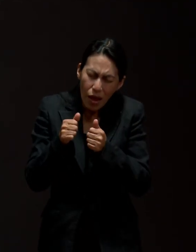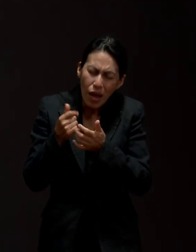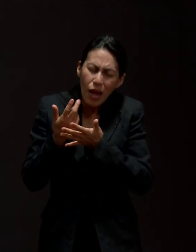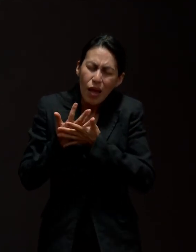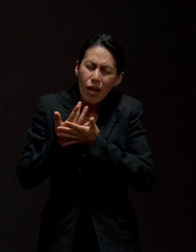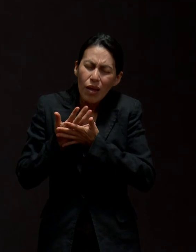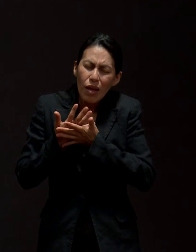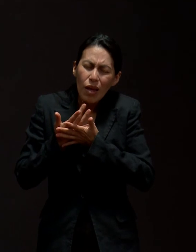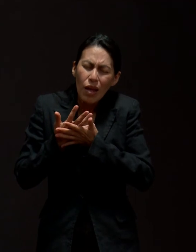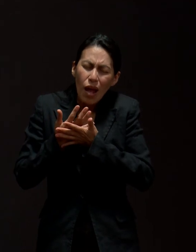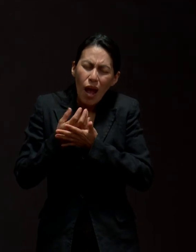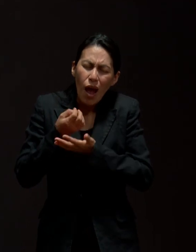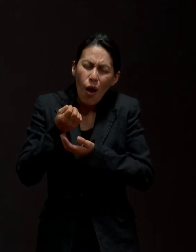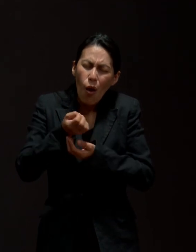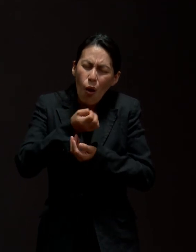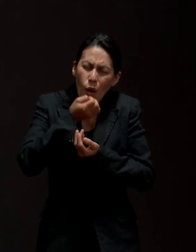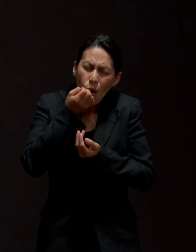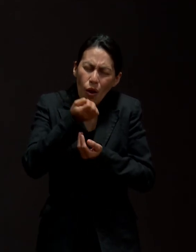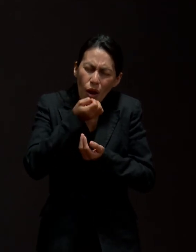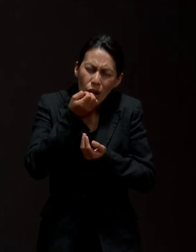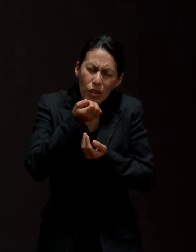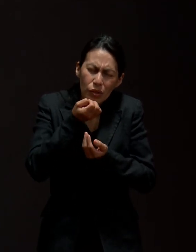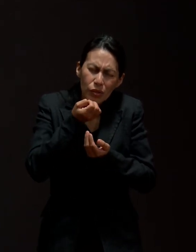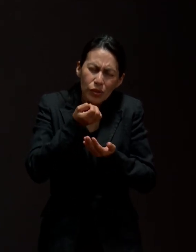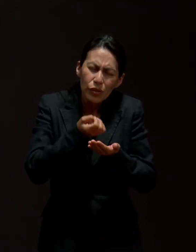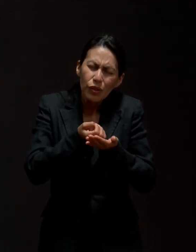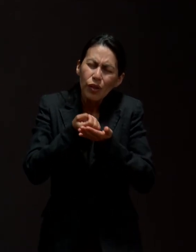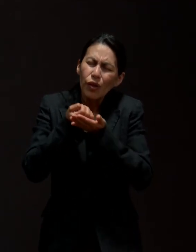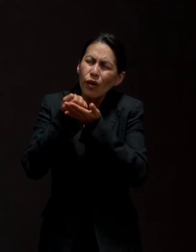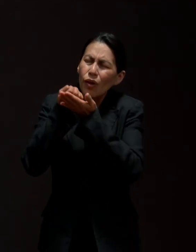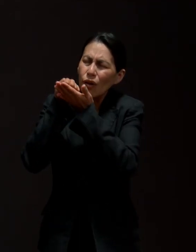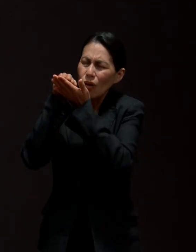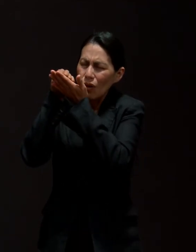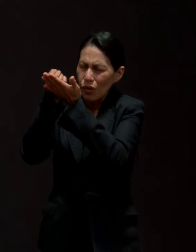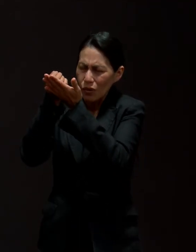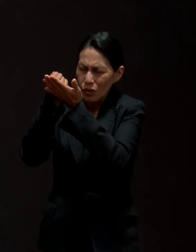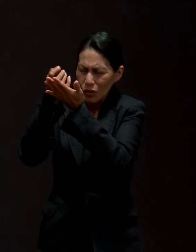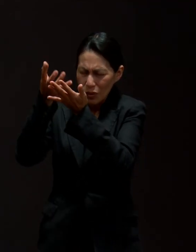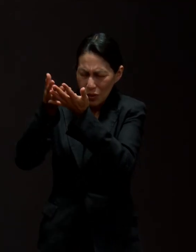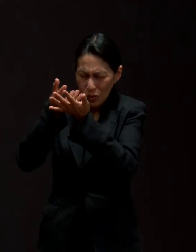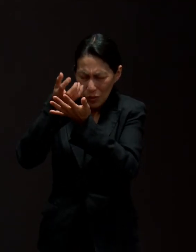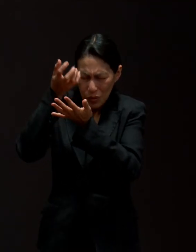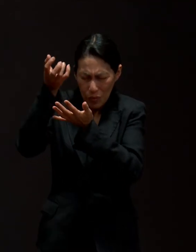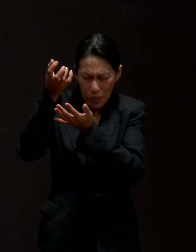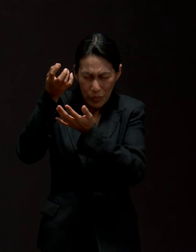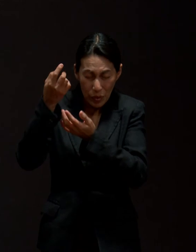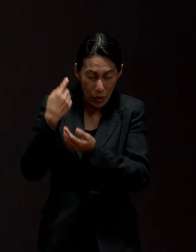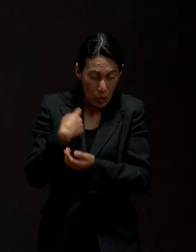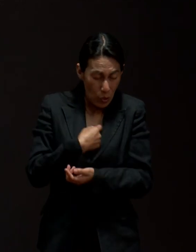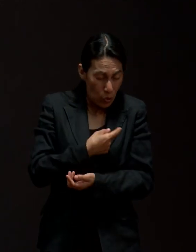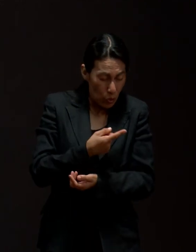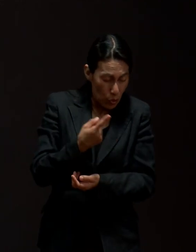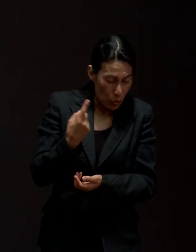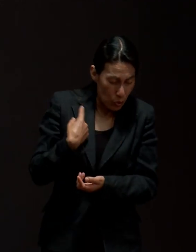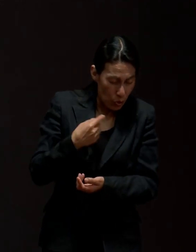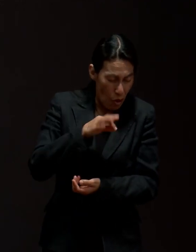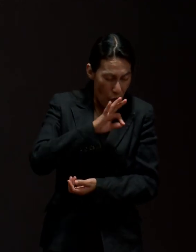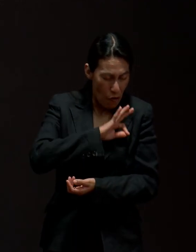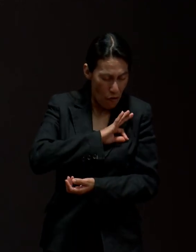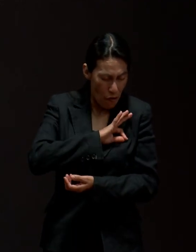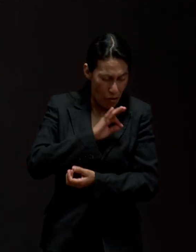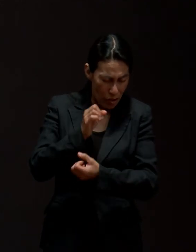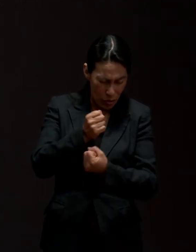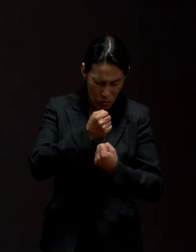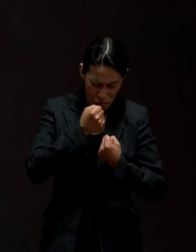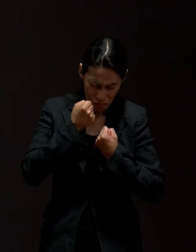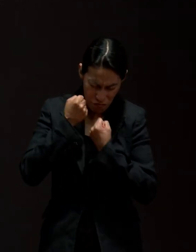de recibir nuestros pedidos, porque al orar se fortalece nuestra fe en ti